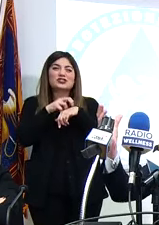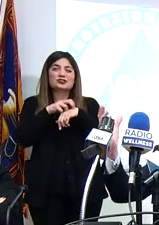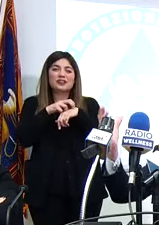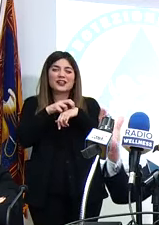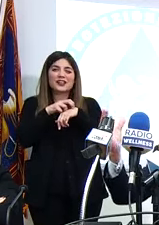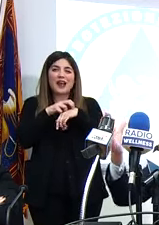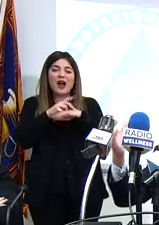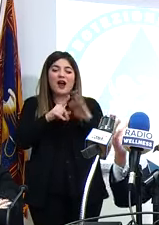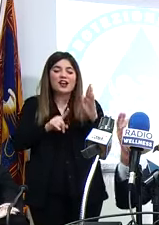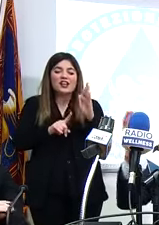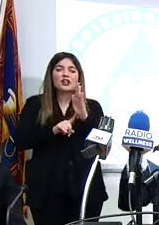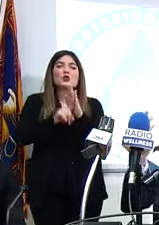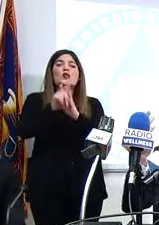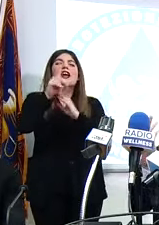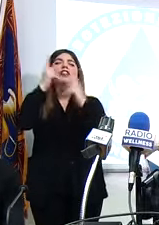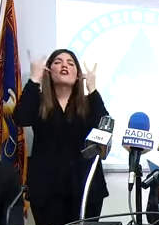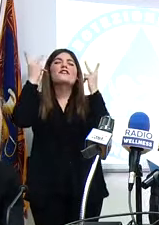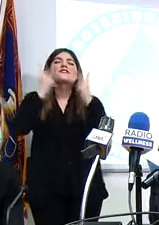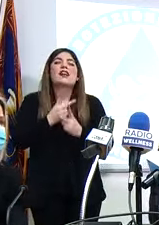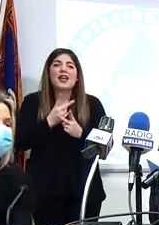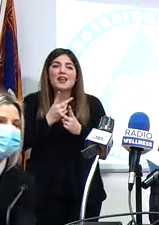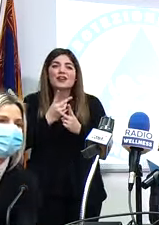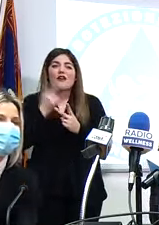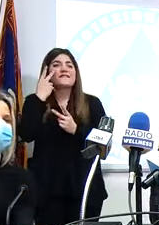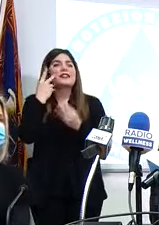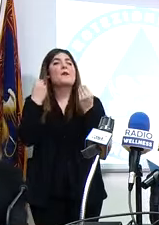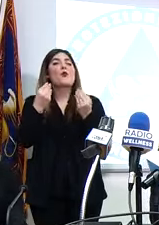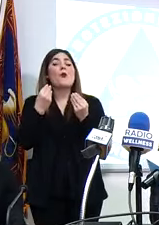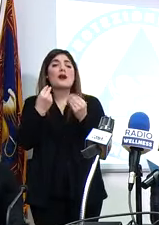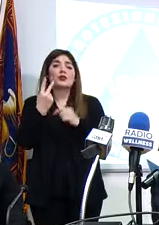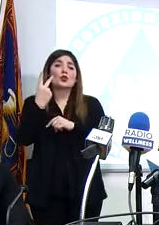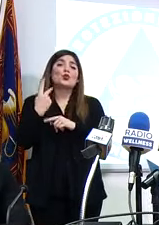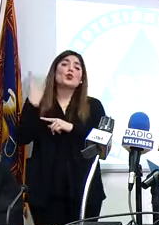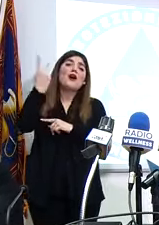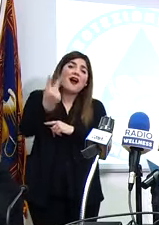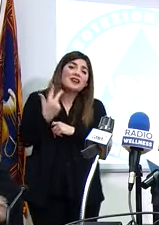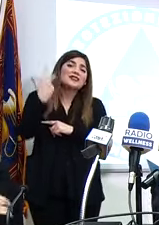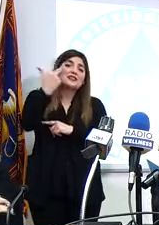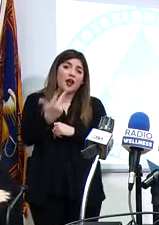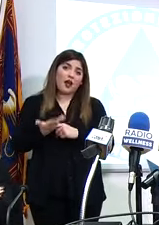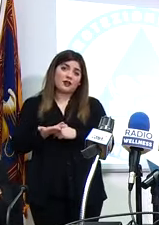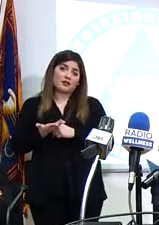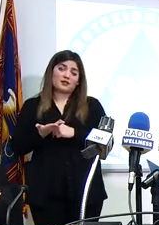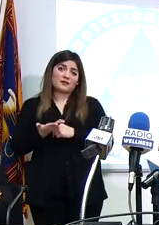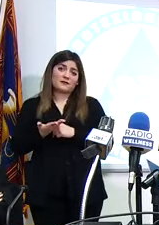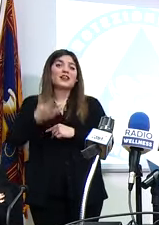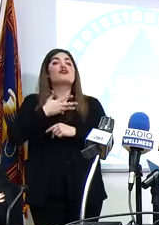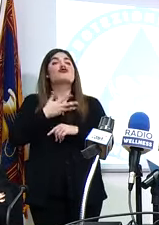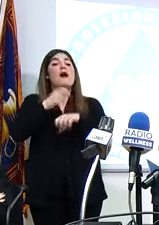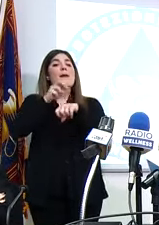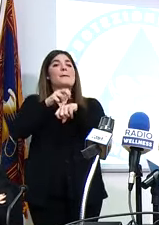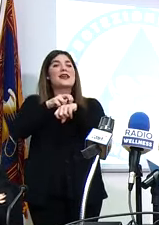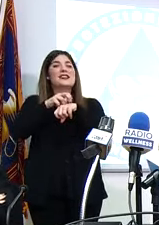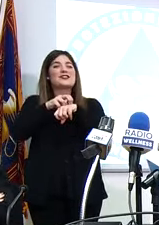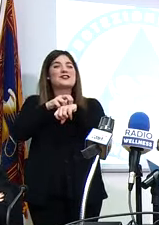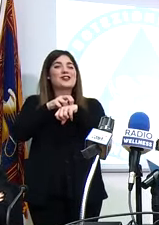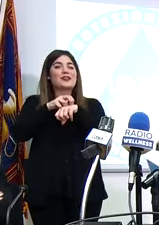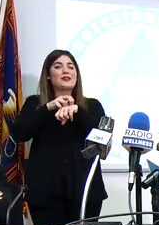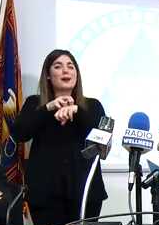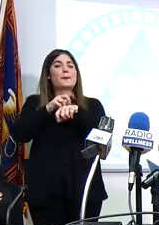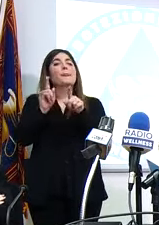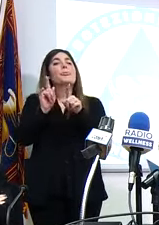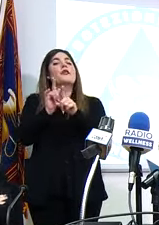cosiddetta medicina basata sull'evidenza, direi sulla